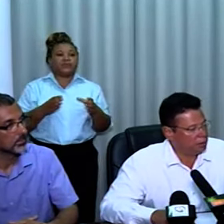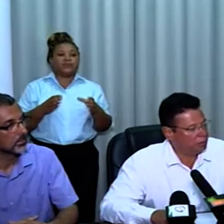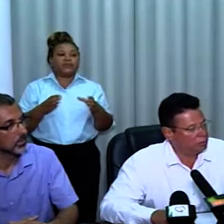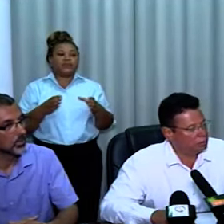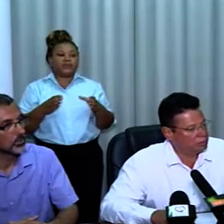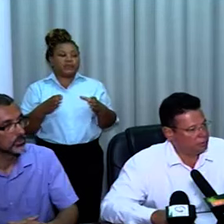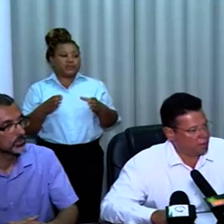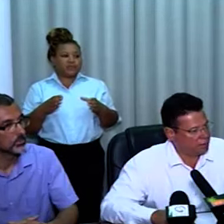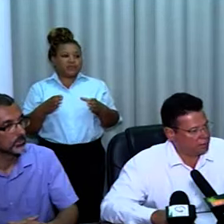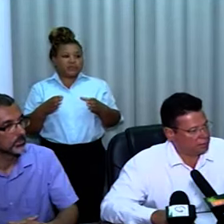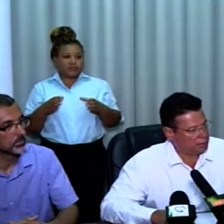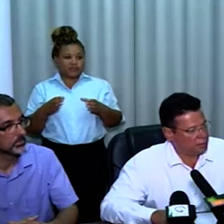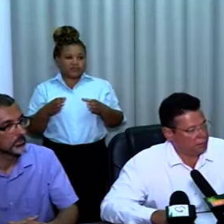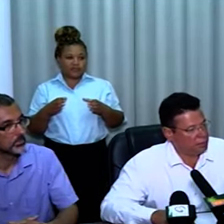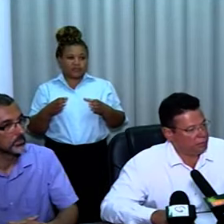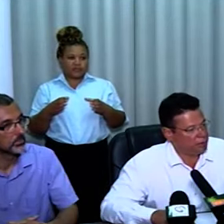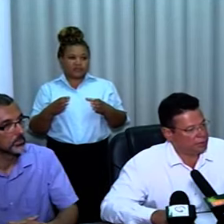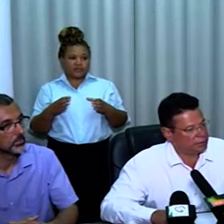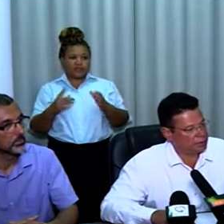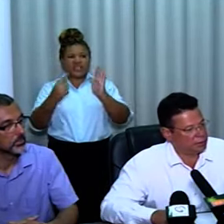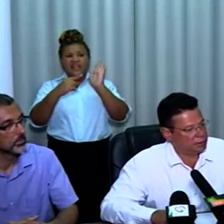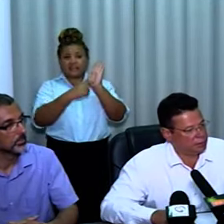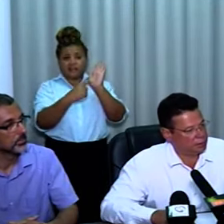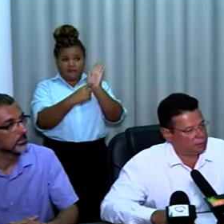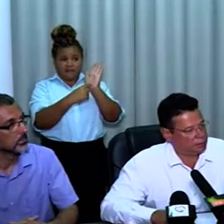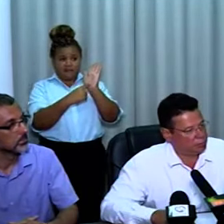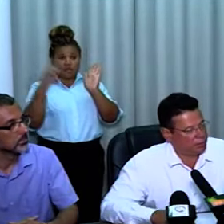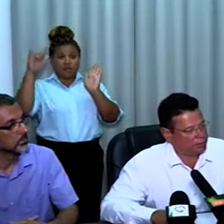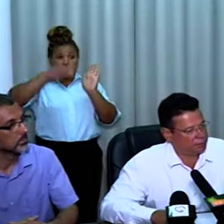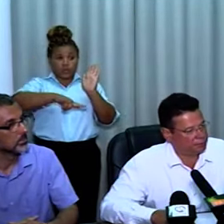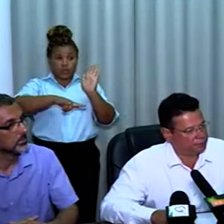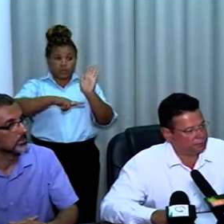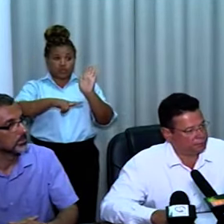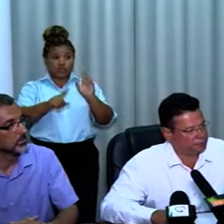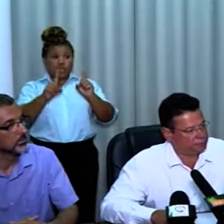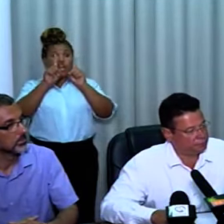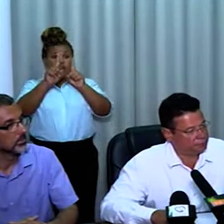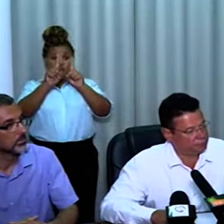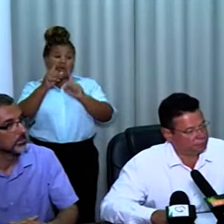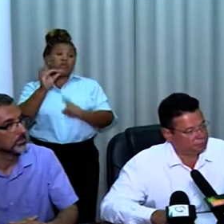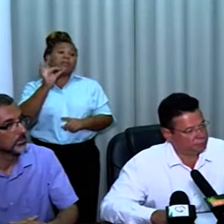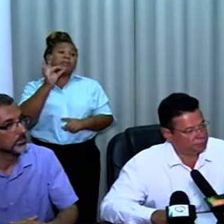le 11 mars, dans Emirates, bon matin.